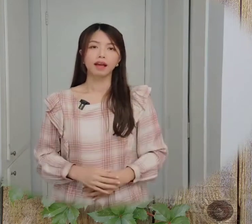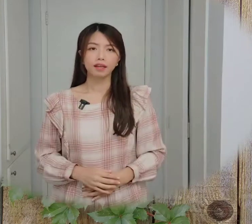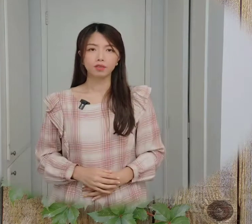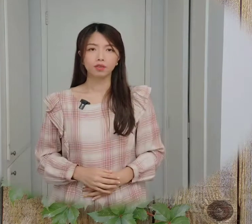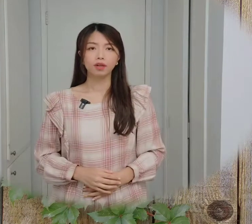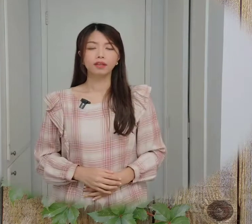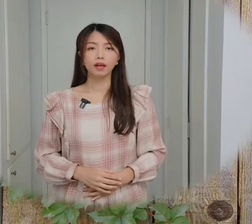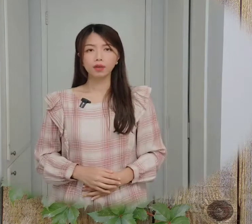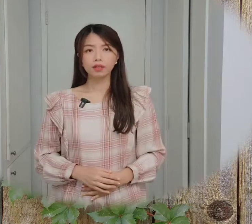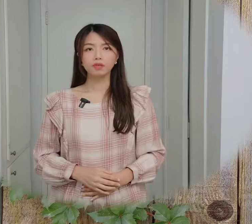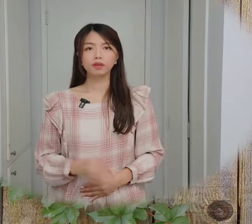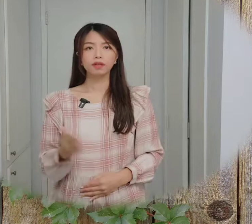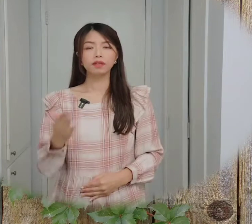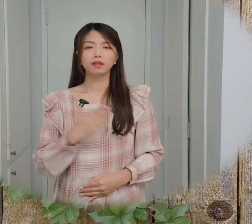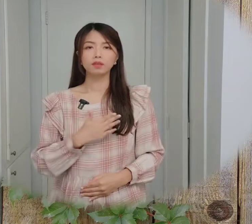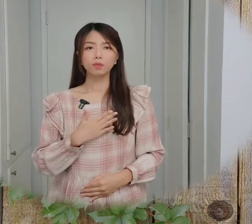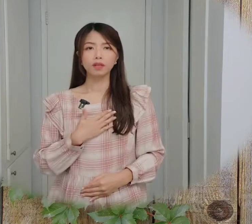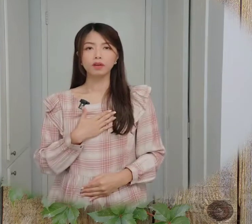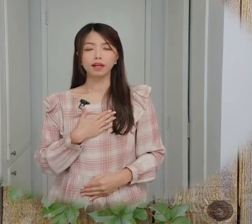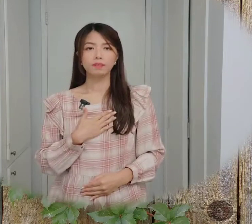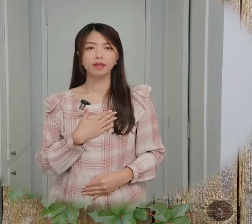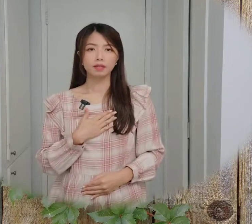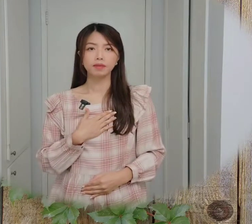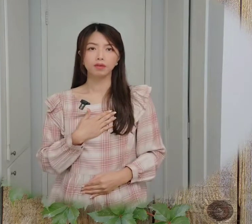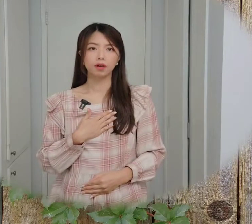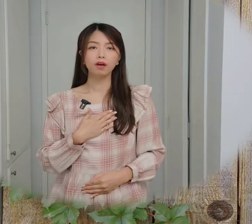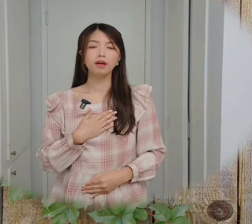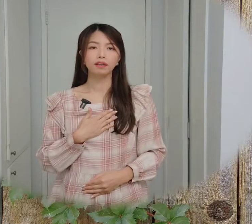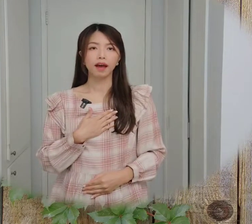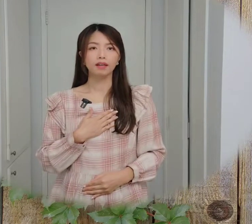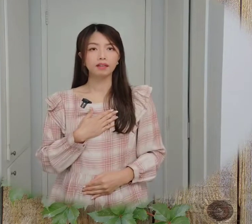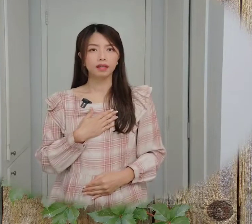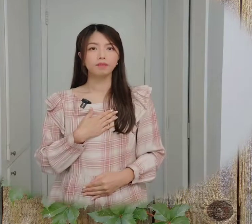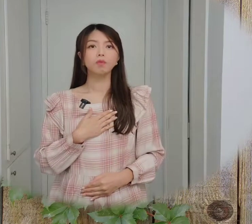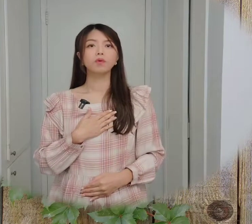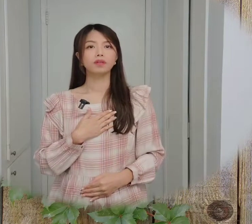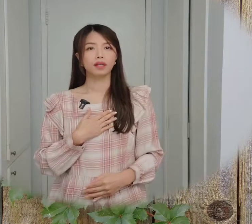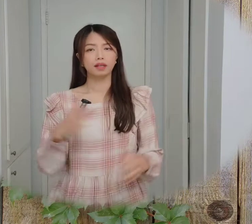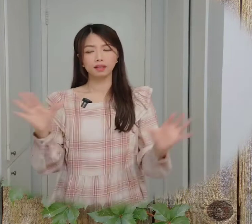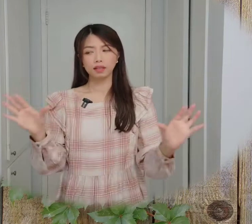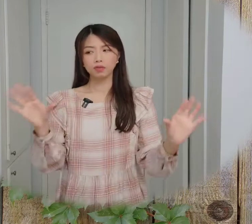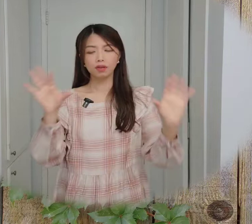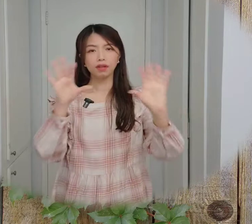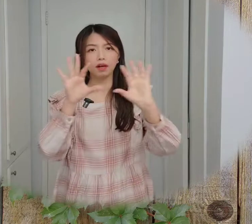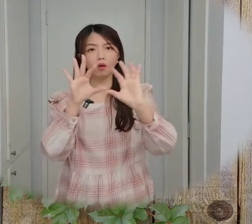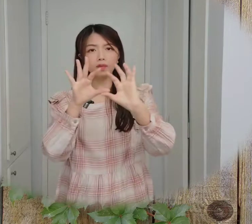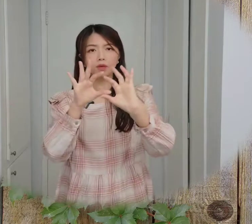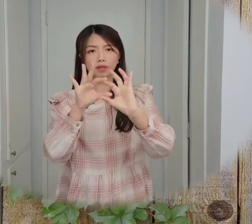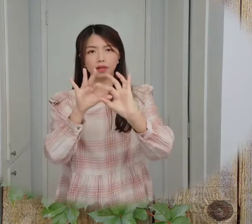부활하신 나의 주. 나라고 한 뜻의 수어는 손 피셔서 가슴을 대시면 되고요. 나의, 뭐뭐의 라는 뜻의